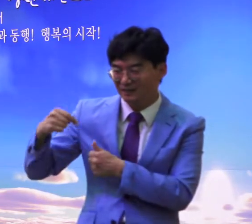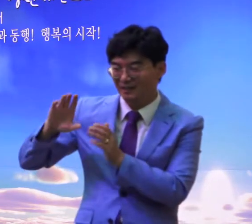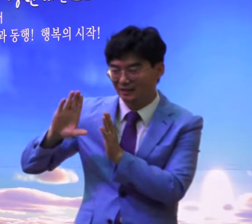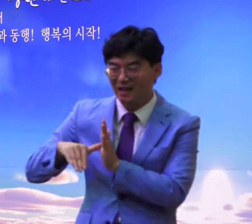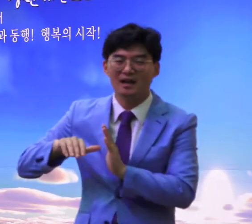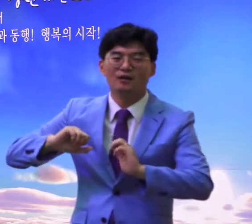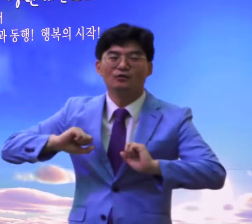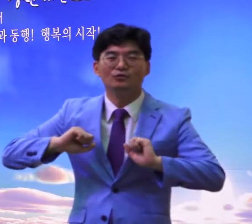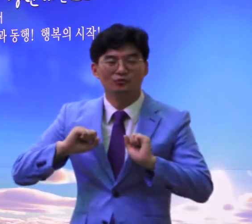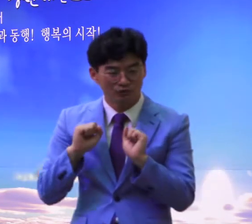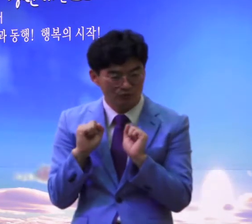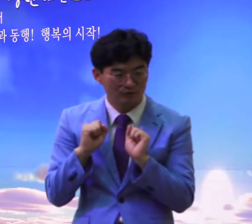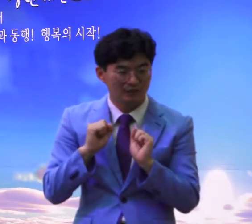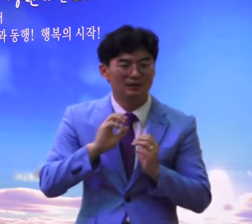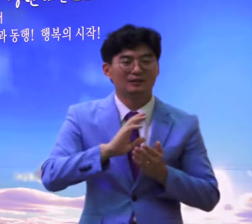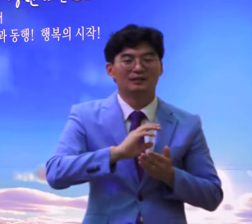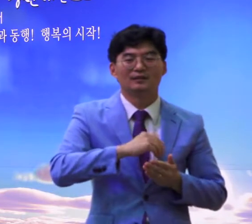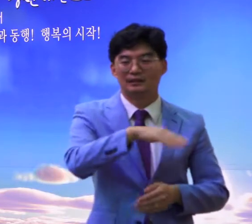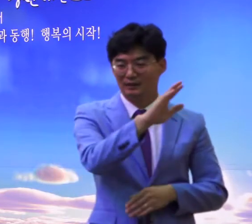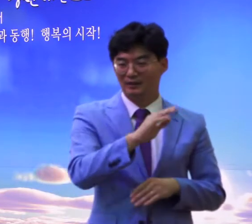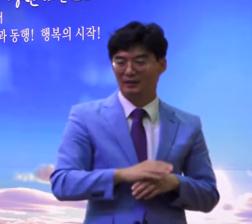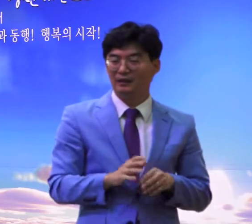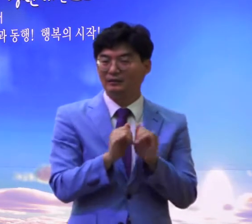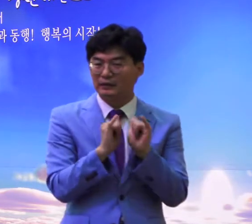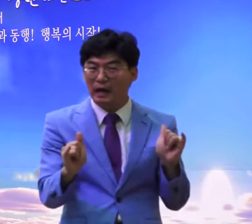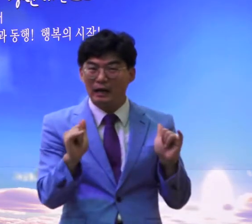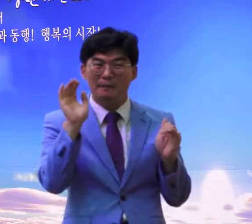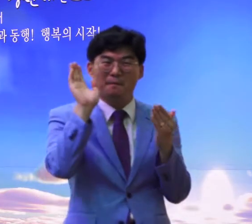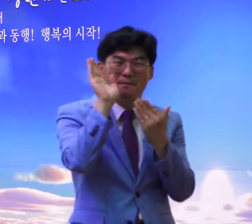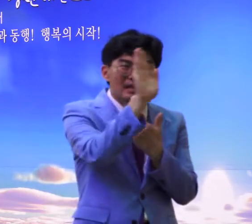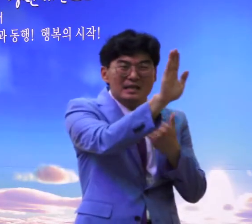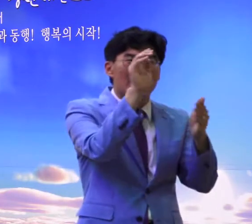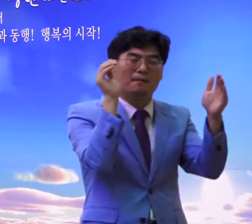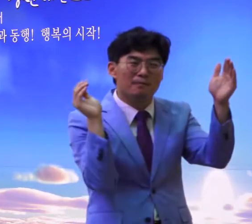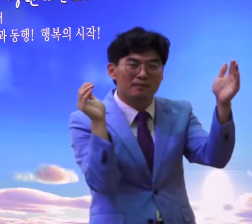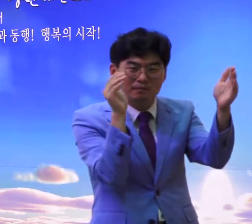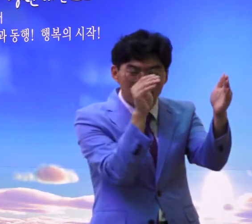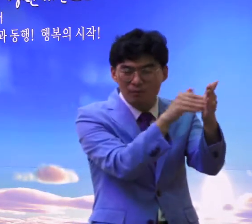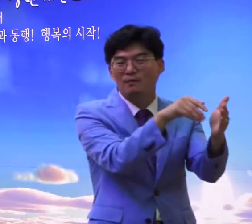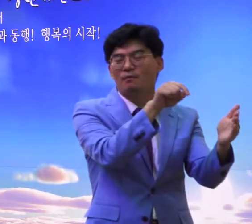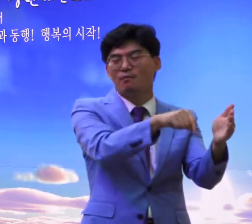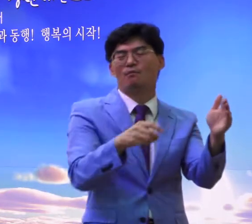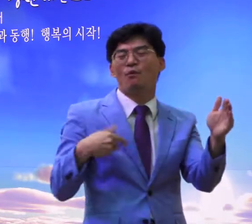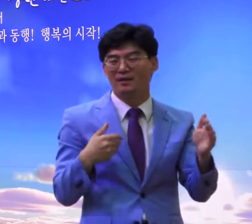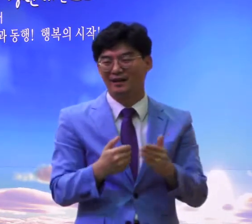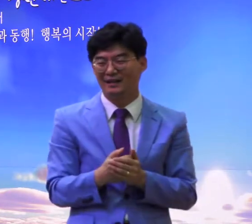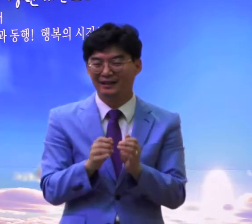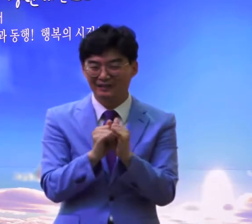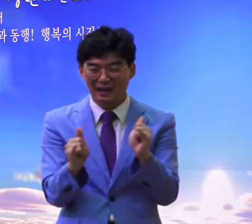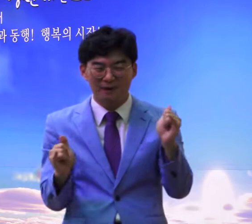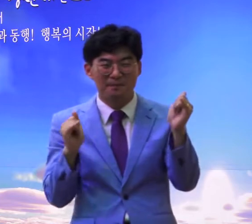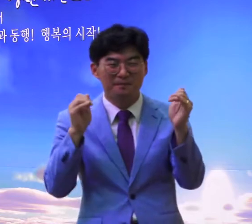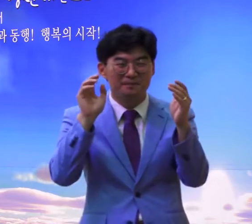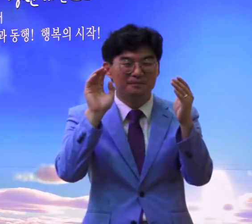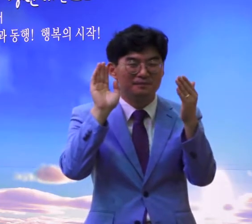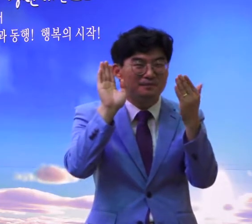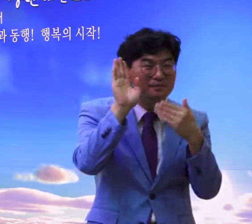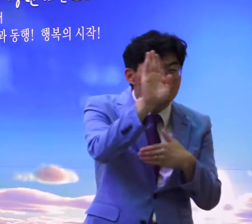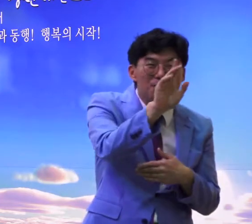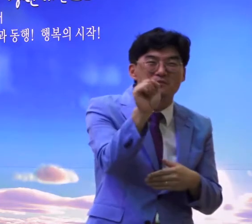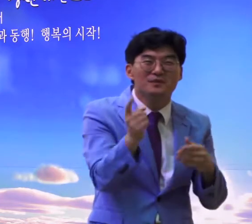우리의 습관과 우리의 생활의 경험을 통해서 생각해보면 어떻게 그렇게 갈 수 있을까 싶습니다. 근데 아브라함은